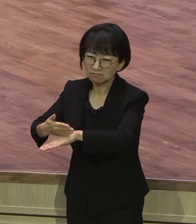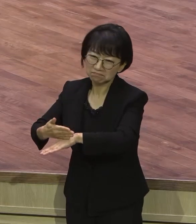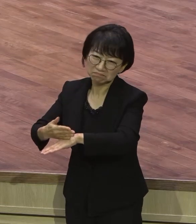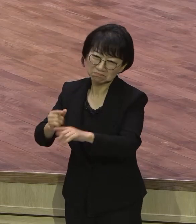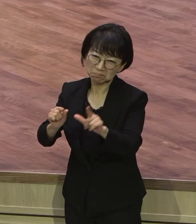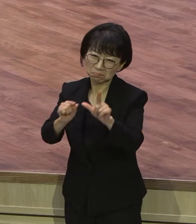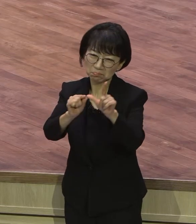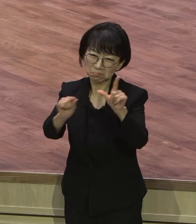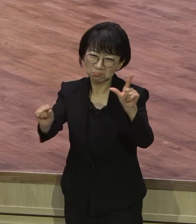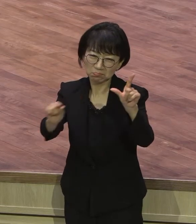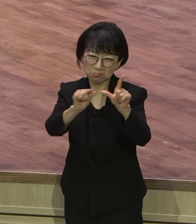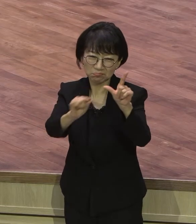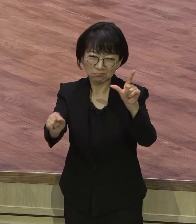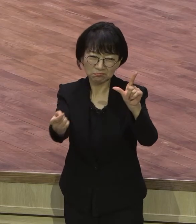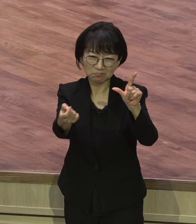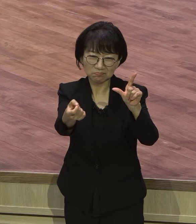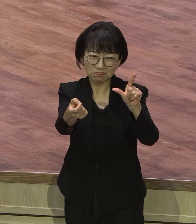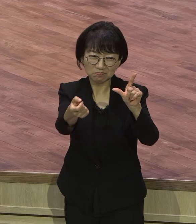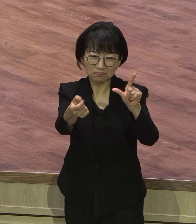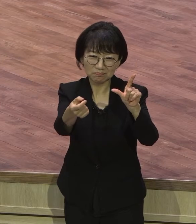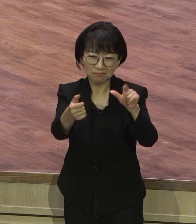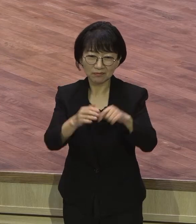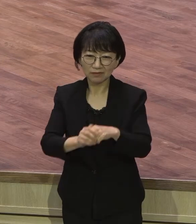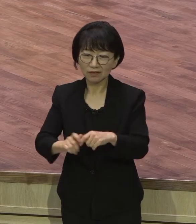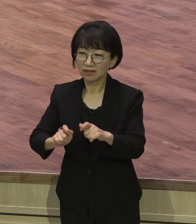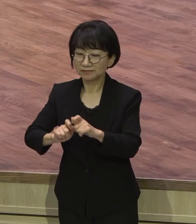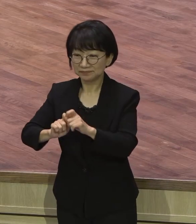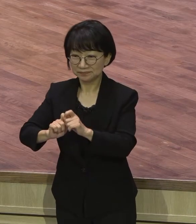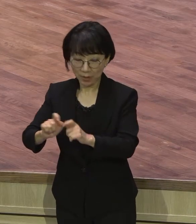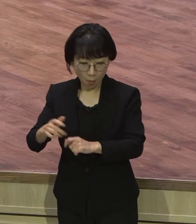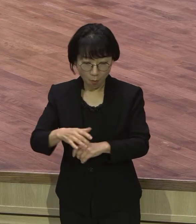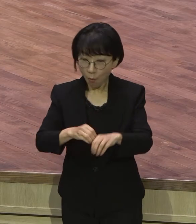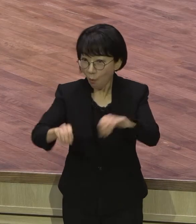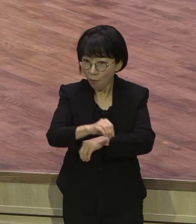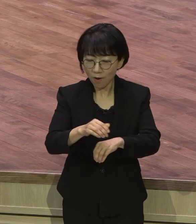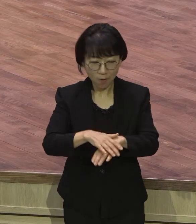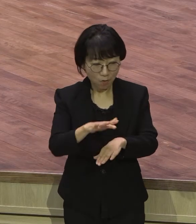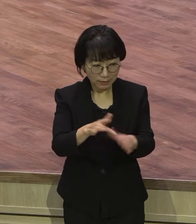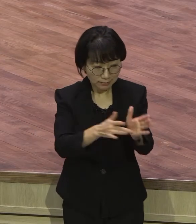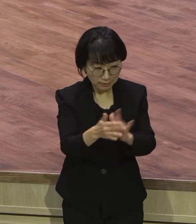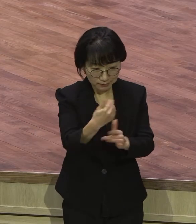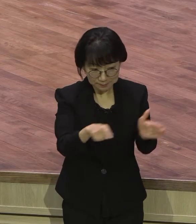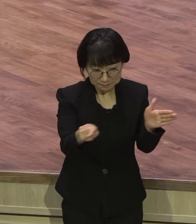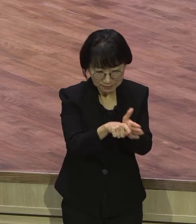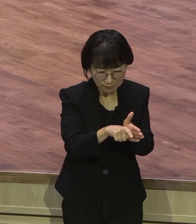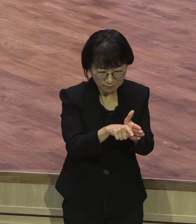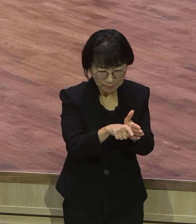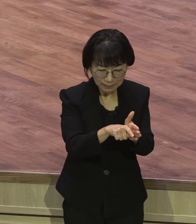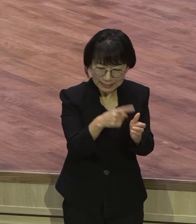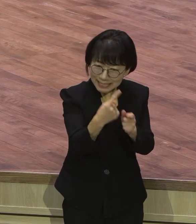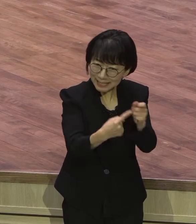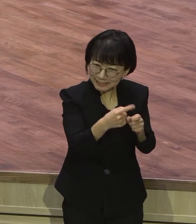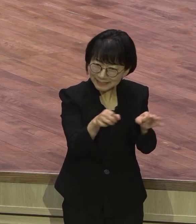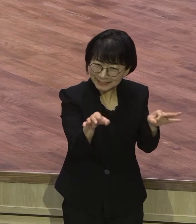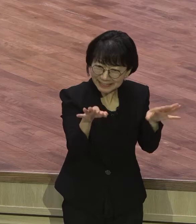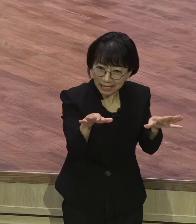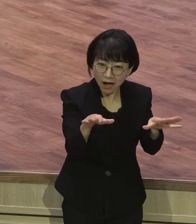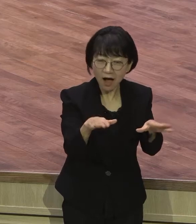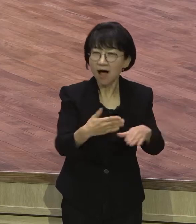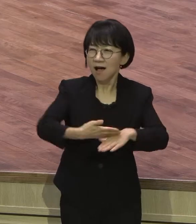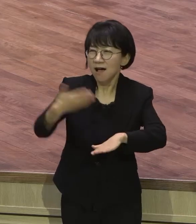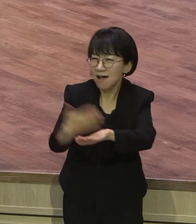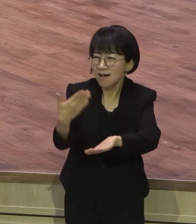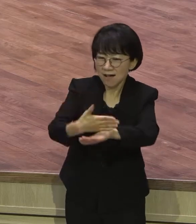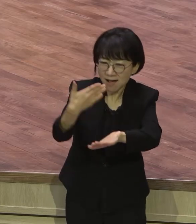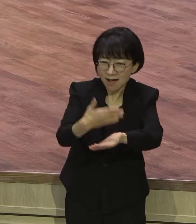그렇지 못한 경우가 많아요. 오히려 믿은 지 얼마 안 되는 분들이 예수 믿은 지 얼마 안 되는 분들이 더